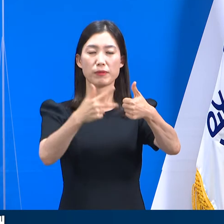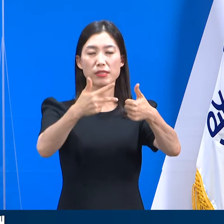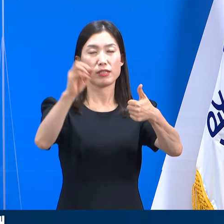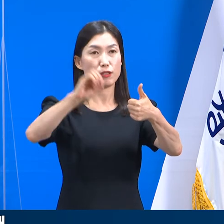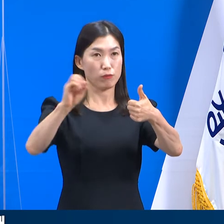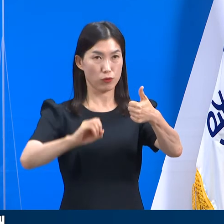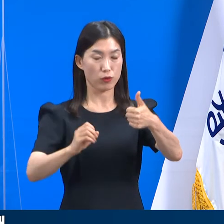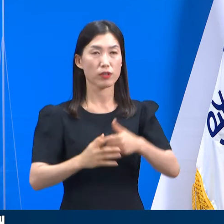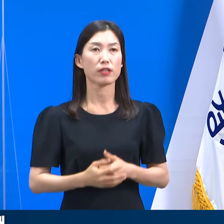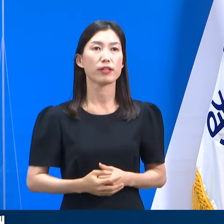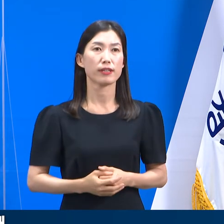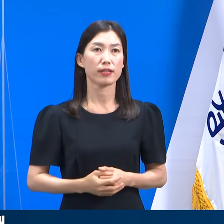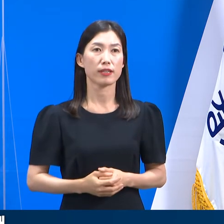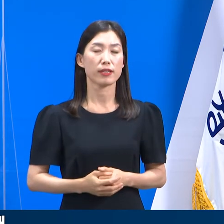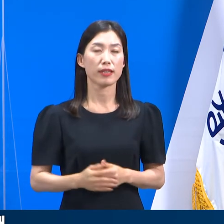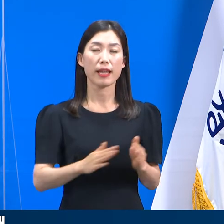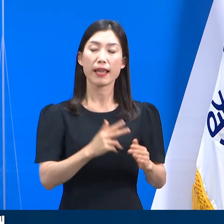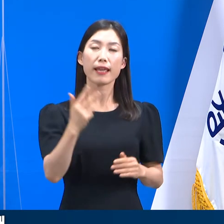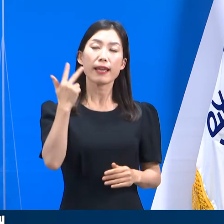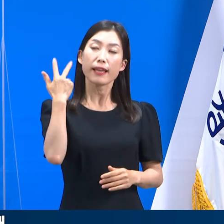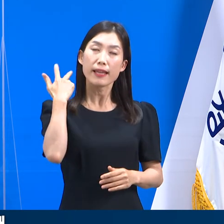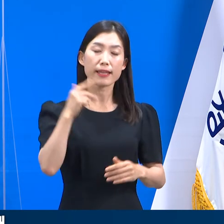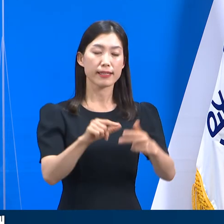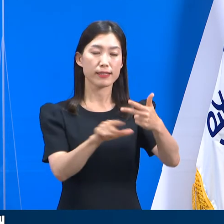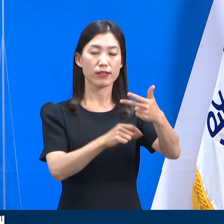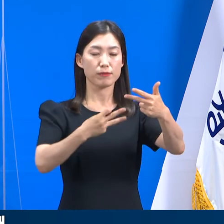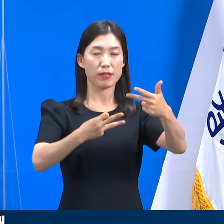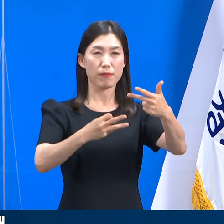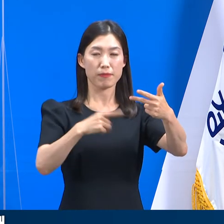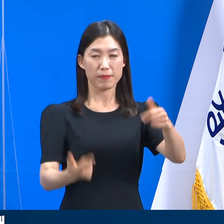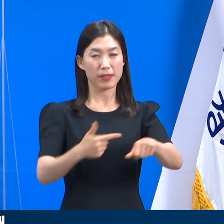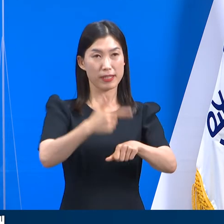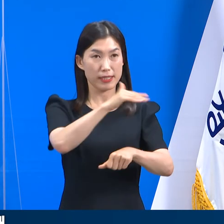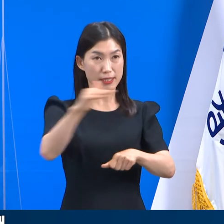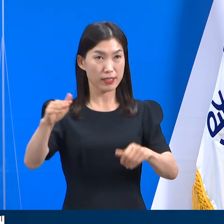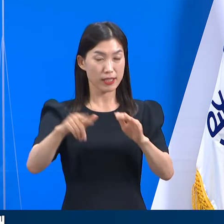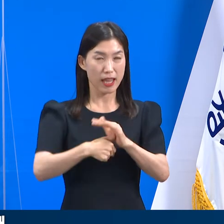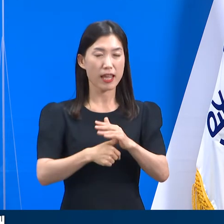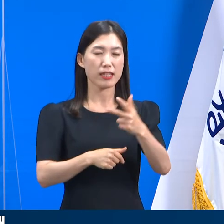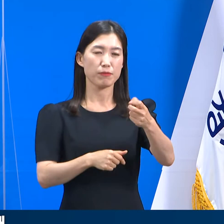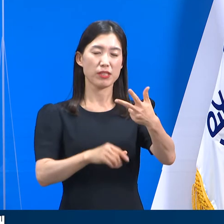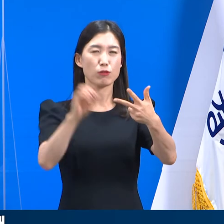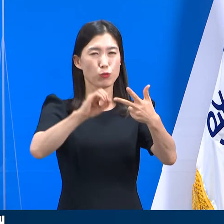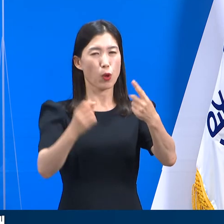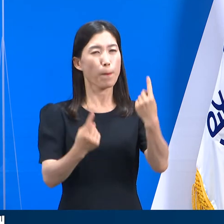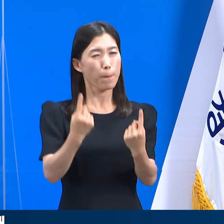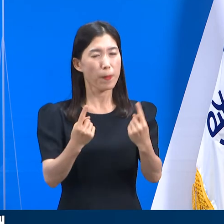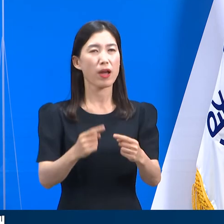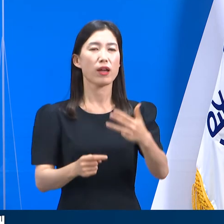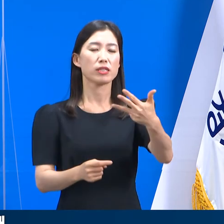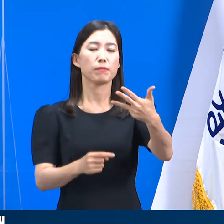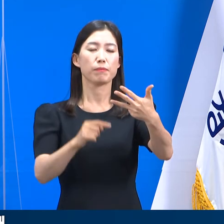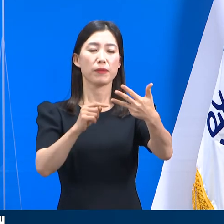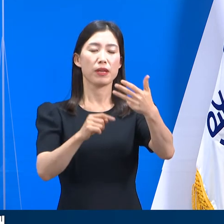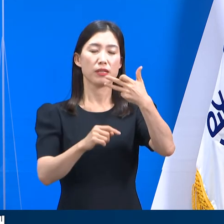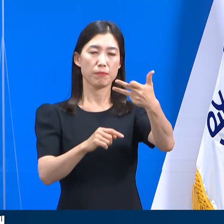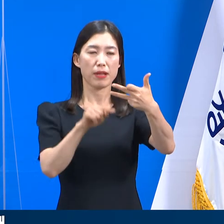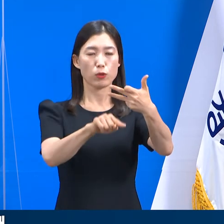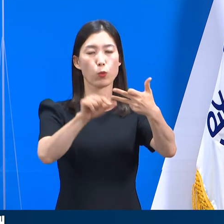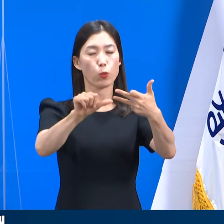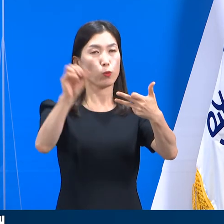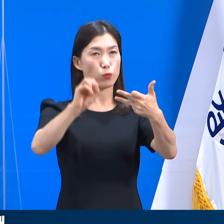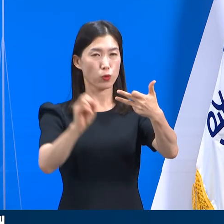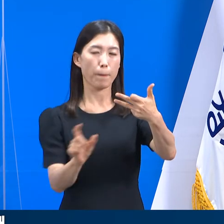55.7%입니다. 일주일 전인 7월 13일 18시 기준 74.2% 가동률 대비 18.5%